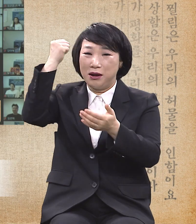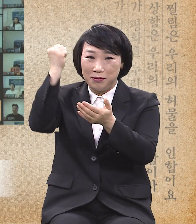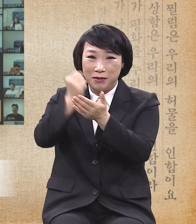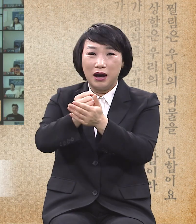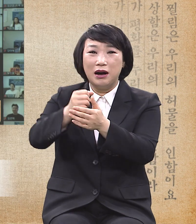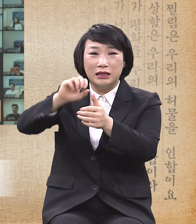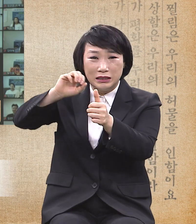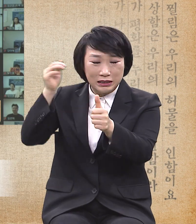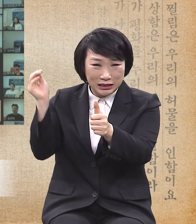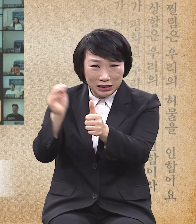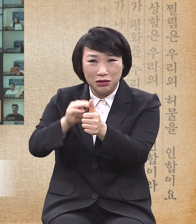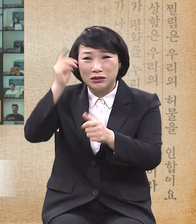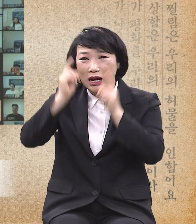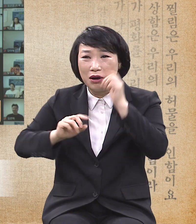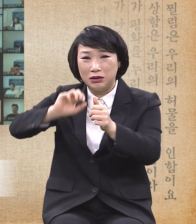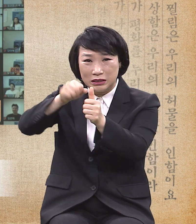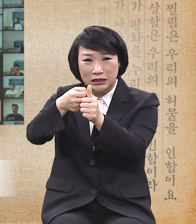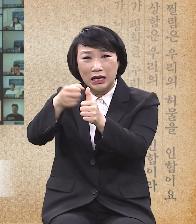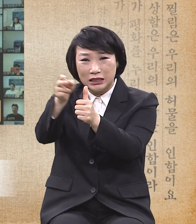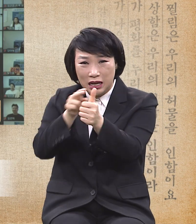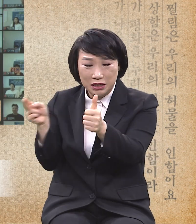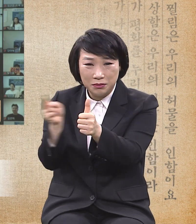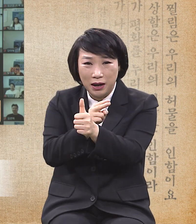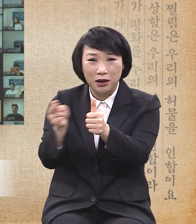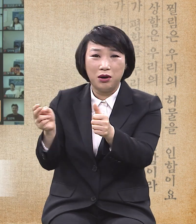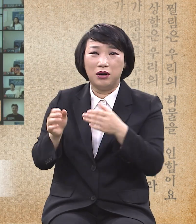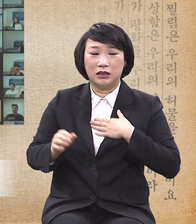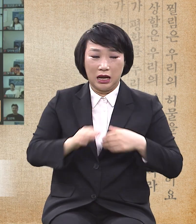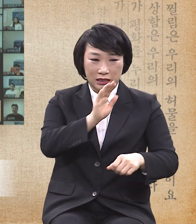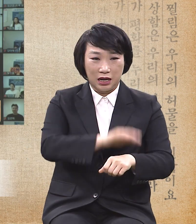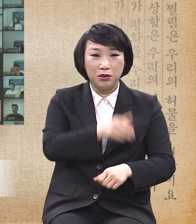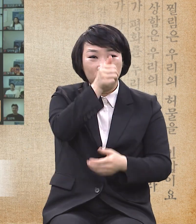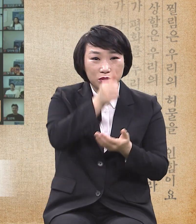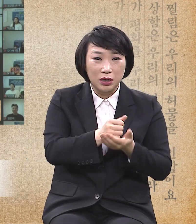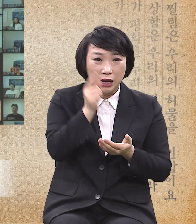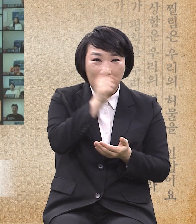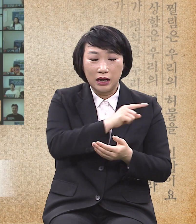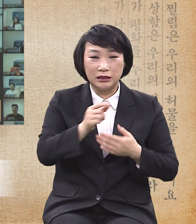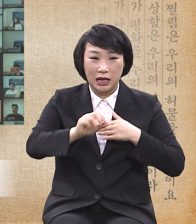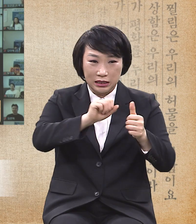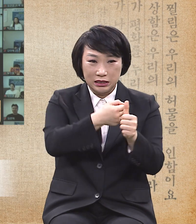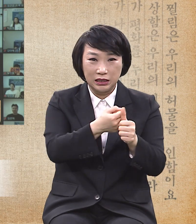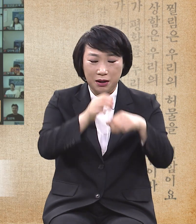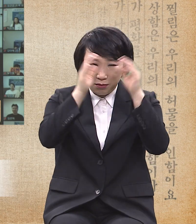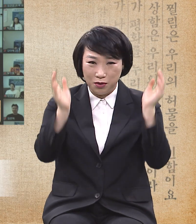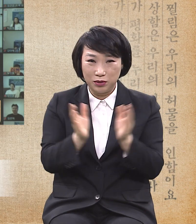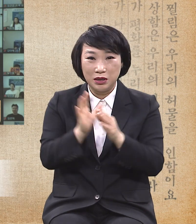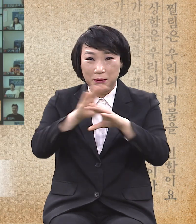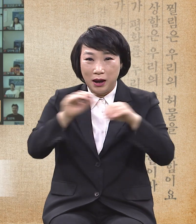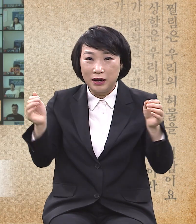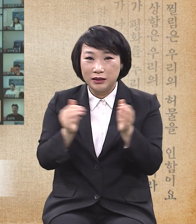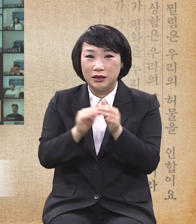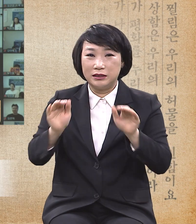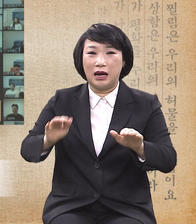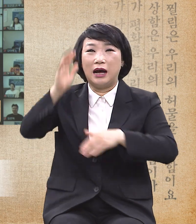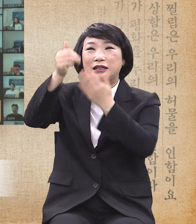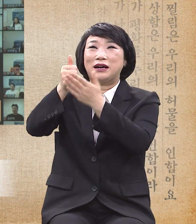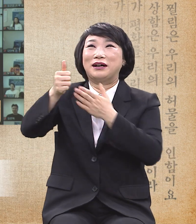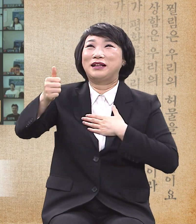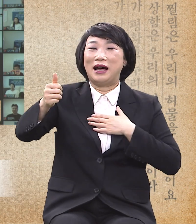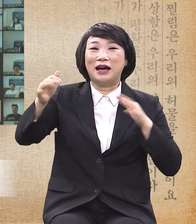상하고 징계받고 채찍에 맞으셔서 허물과 죄악과 내 징계를 파괴하고 하나님과